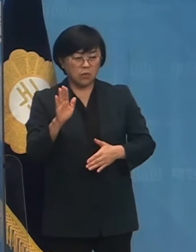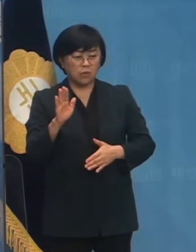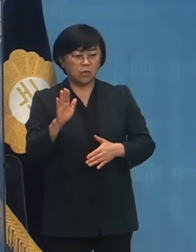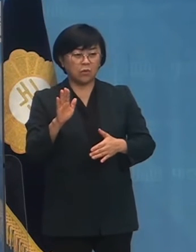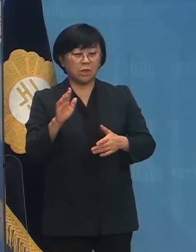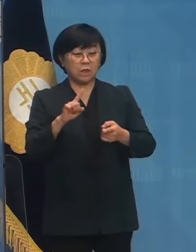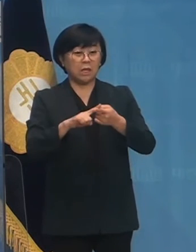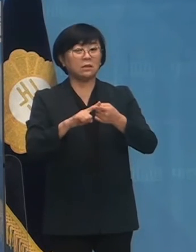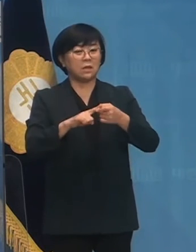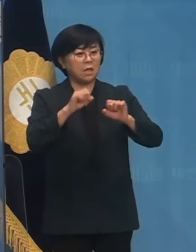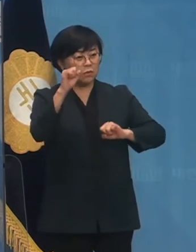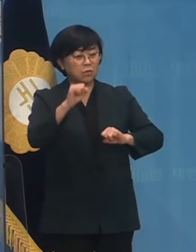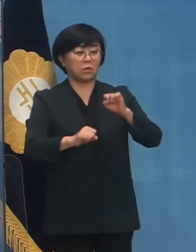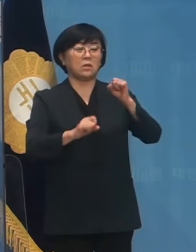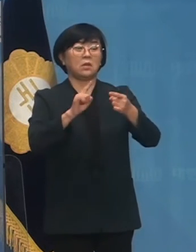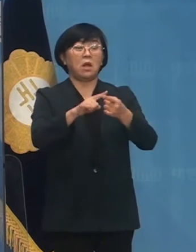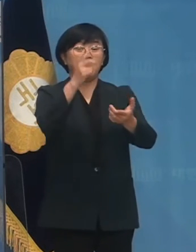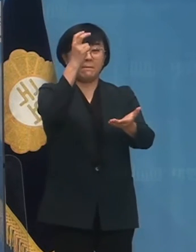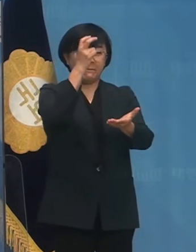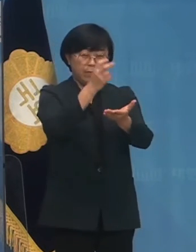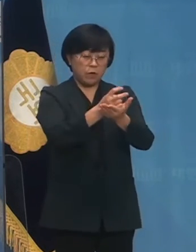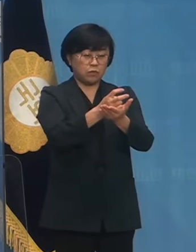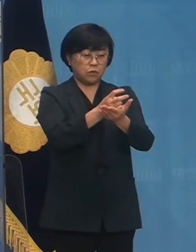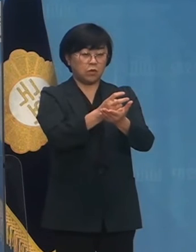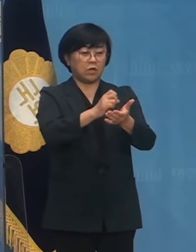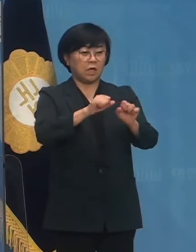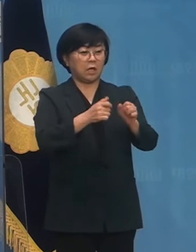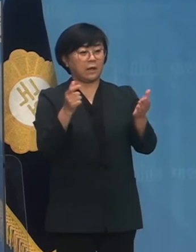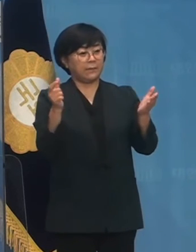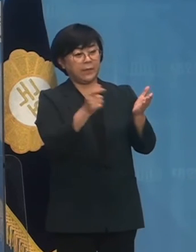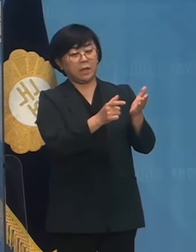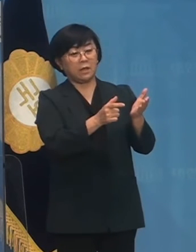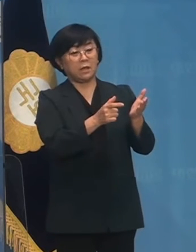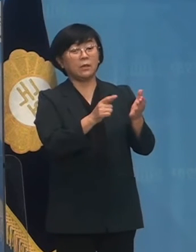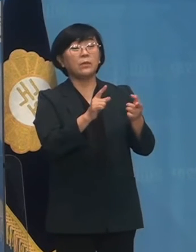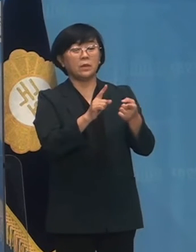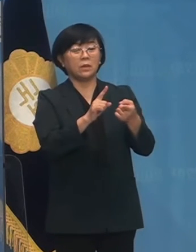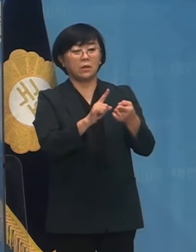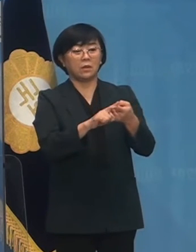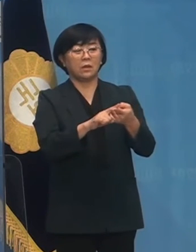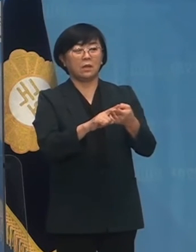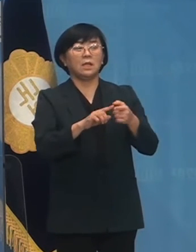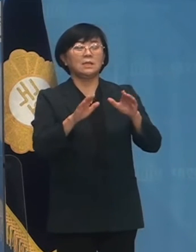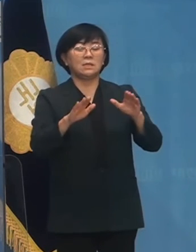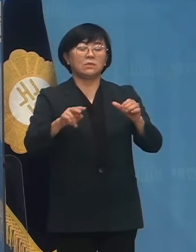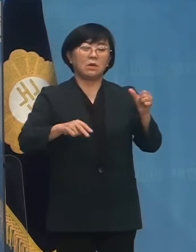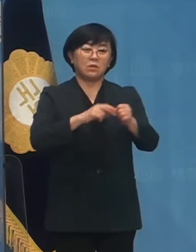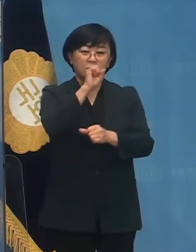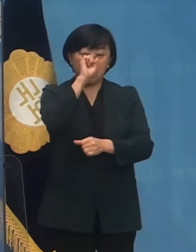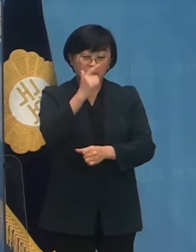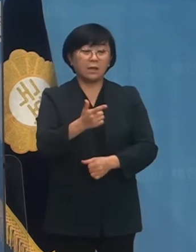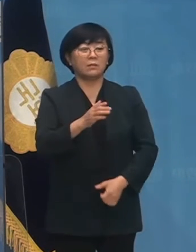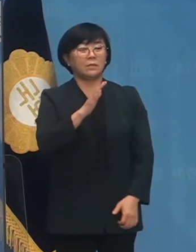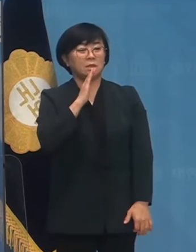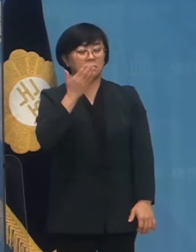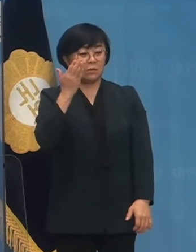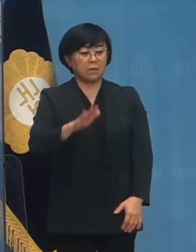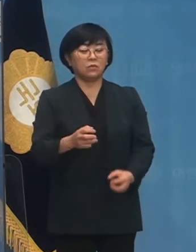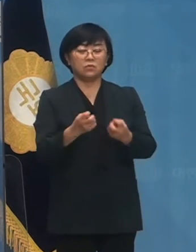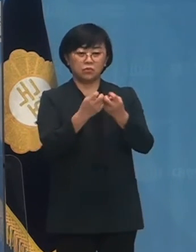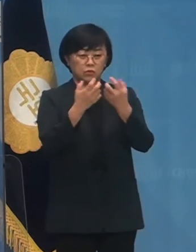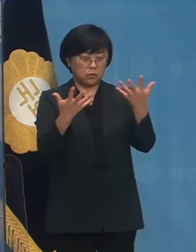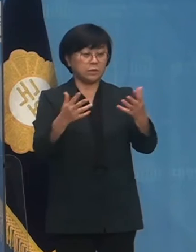이 처사를 법으로라도 방지할 수밖에 없는 현실이 슬프지만 어쩔 수